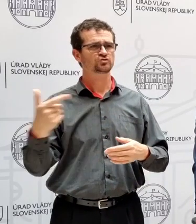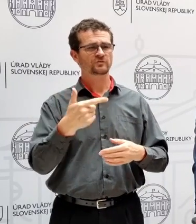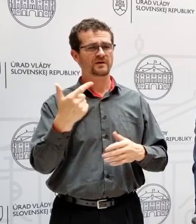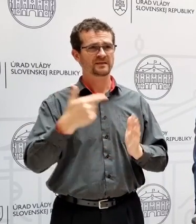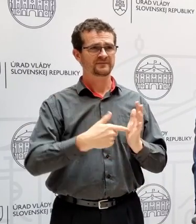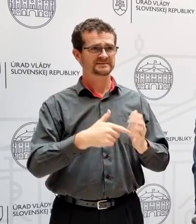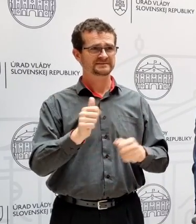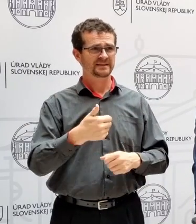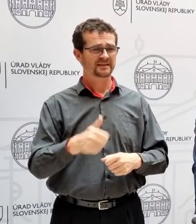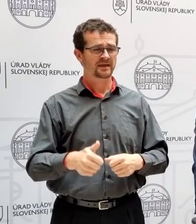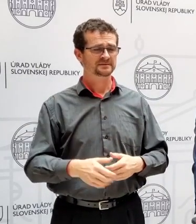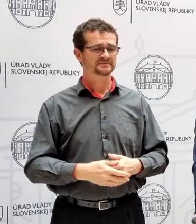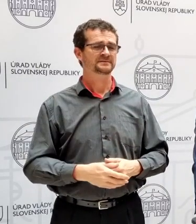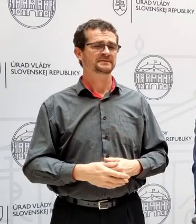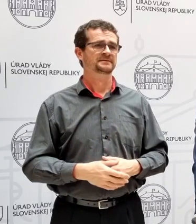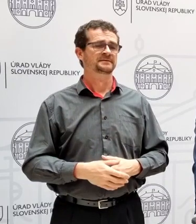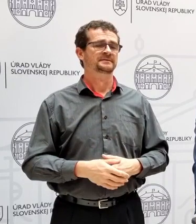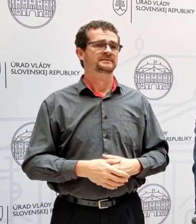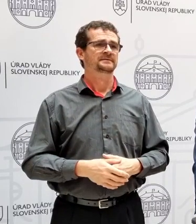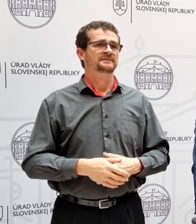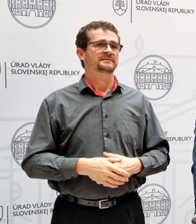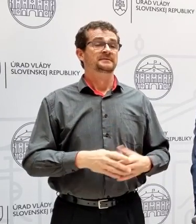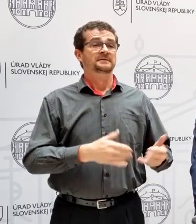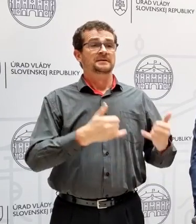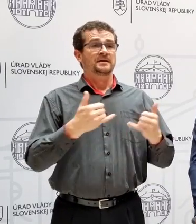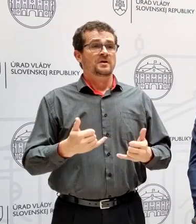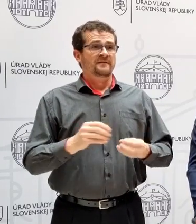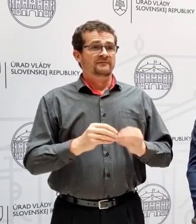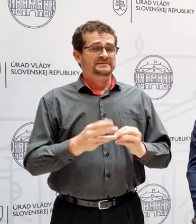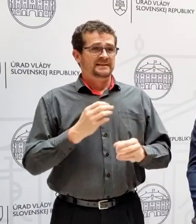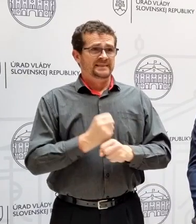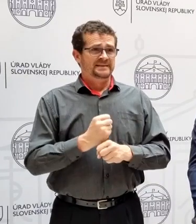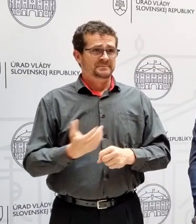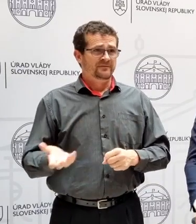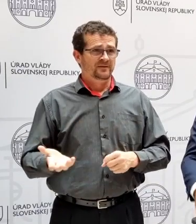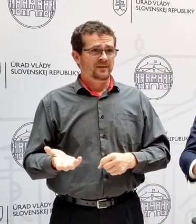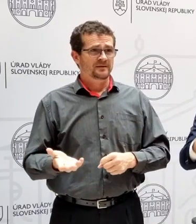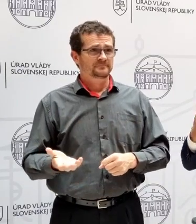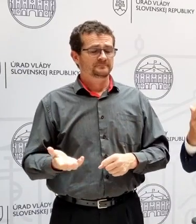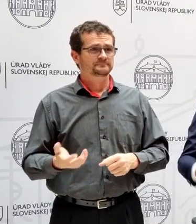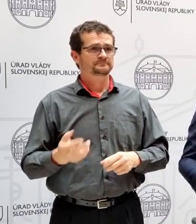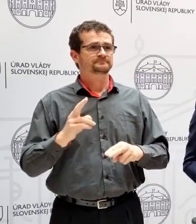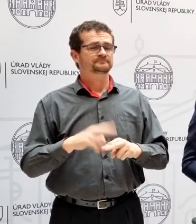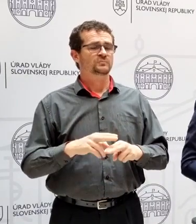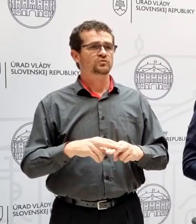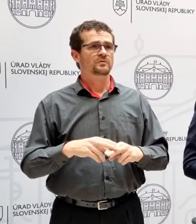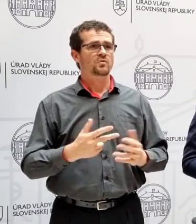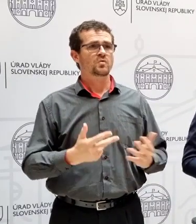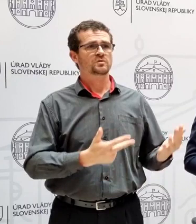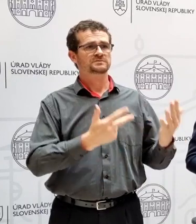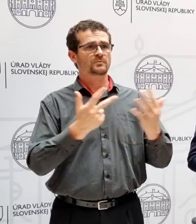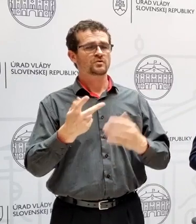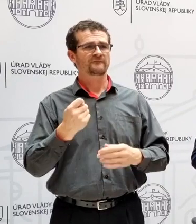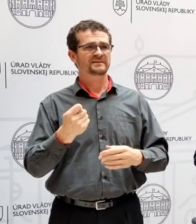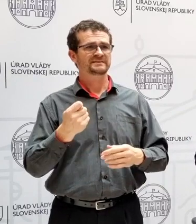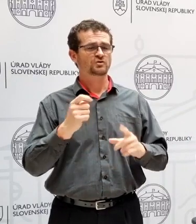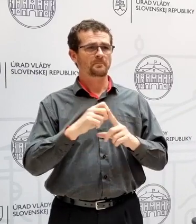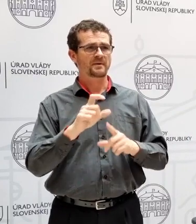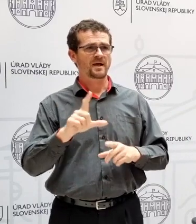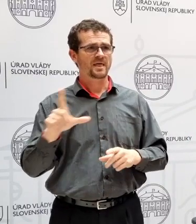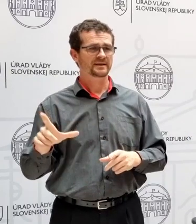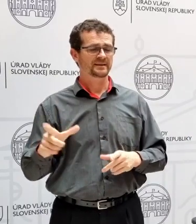roku 2011 v memorande. Dodnes tie veci nie sú zrealizované. A potom nám tu vládol 8 rokov Fico s